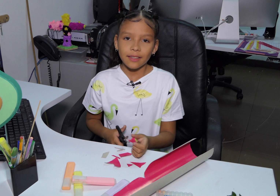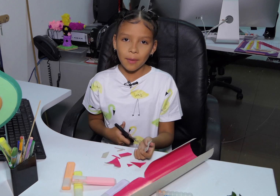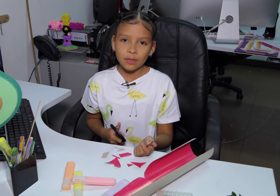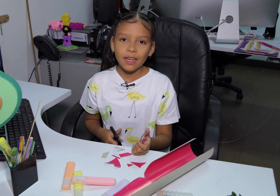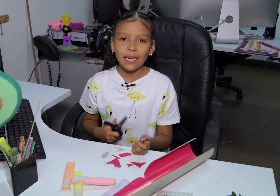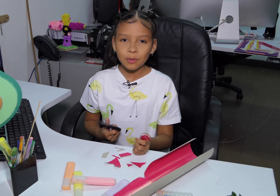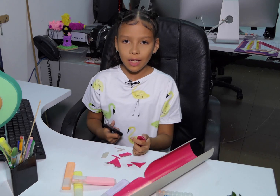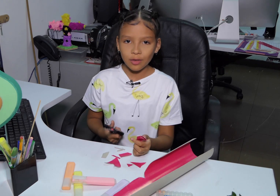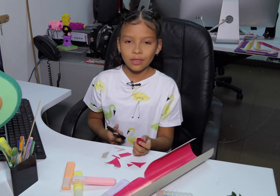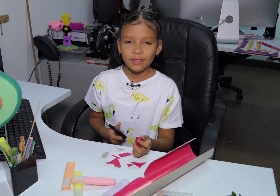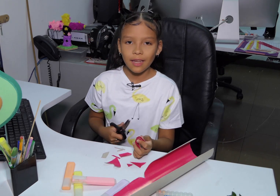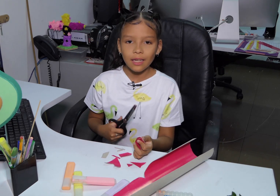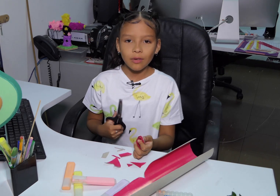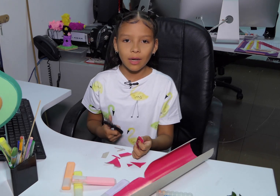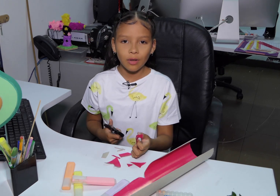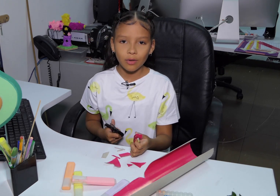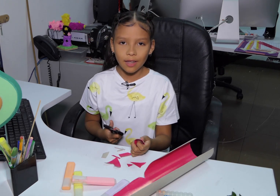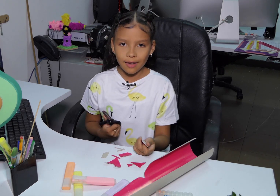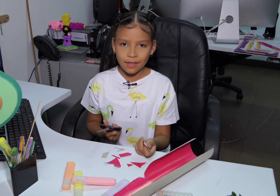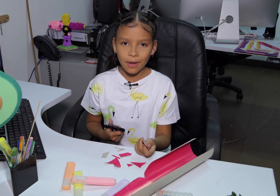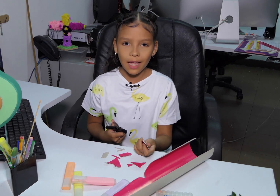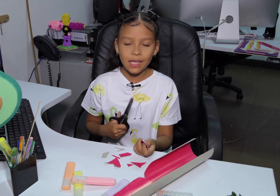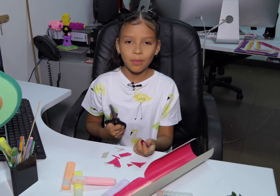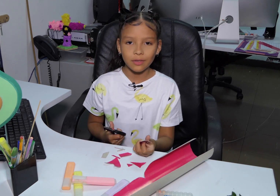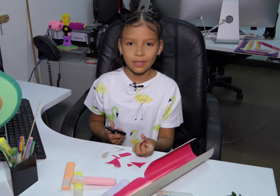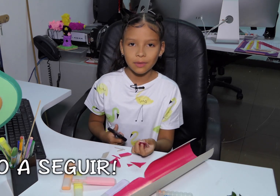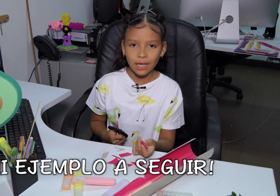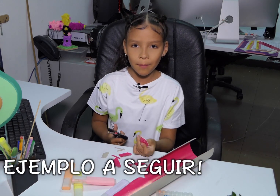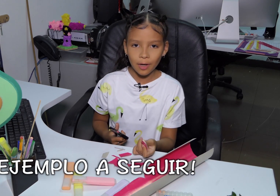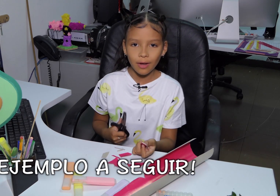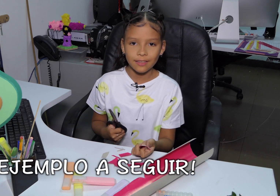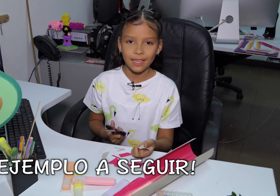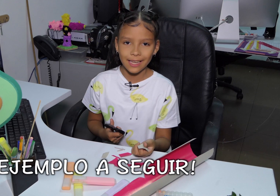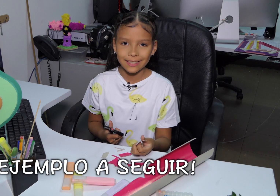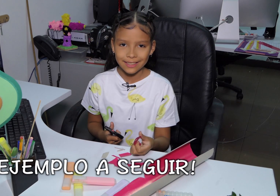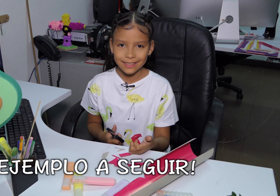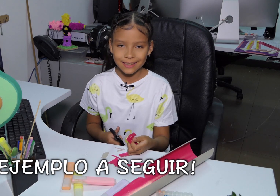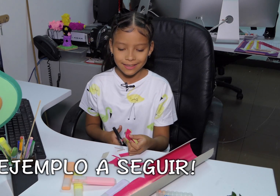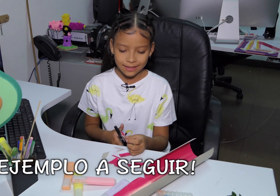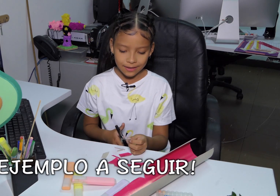Gracias por sacarme una sonrisa cuando estoy desanimada y por ser mi ejemplo a seguir.